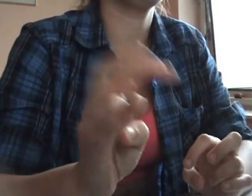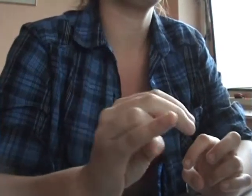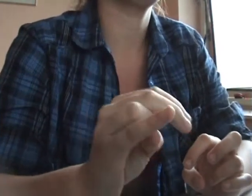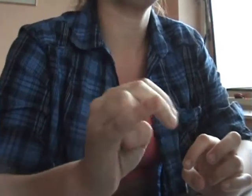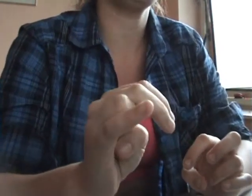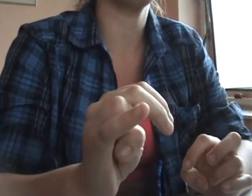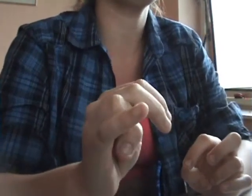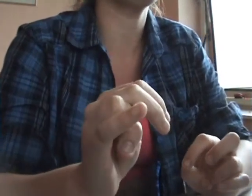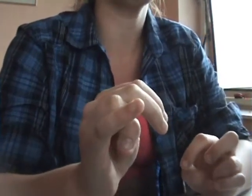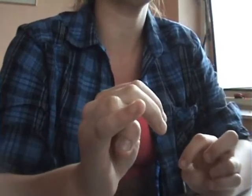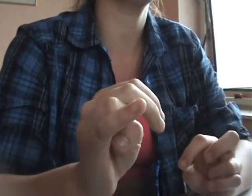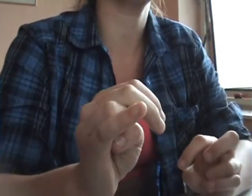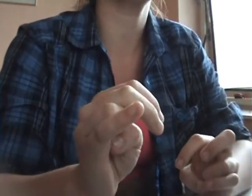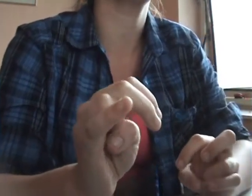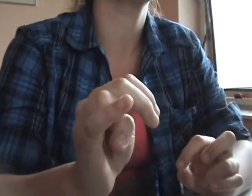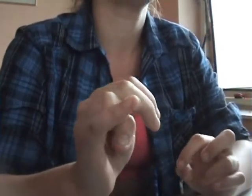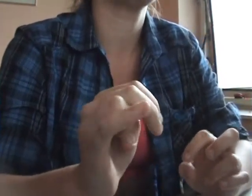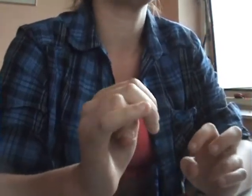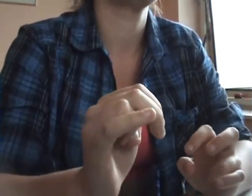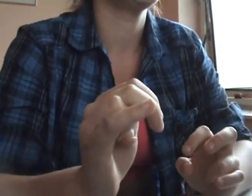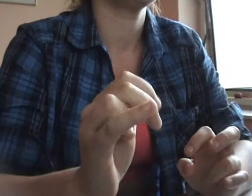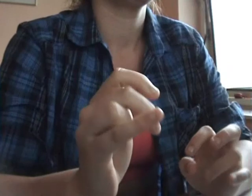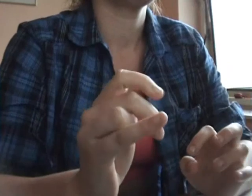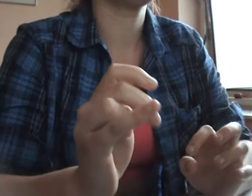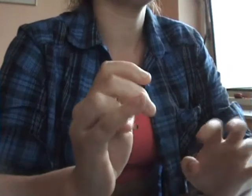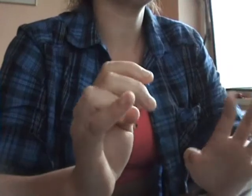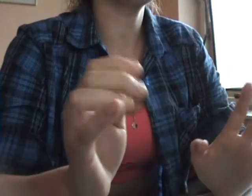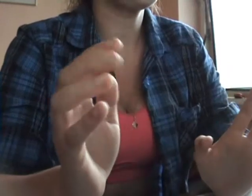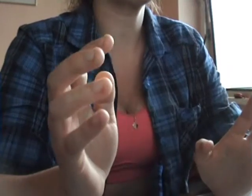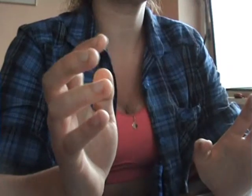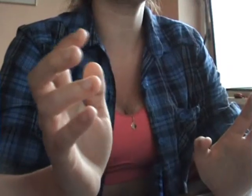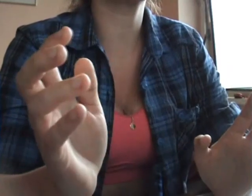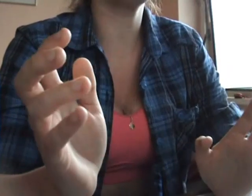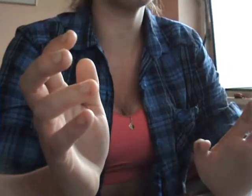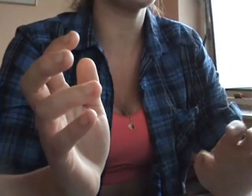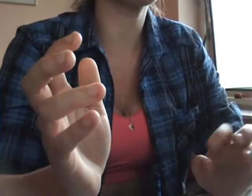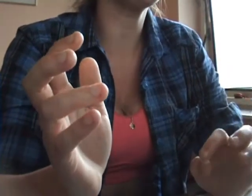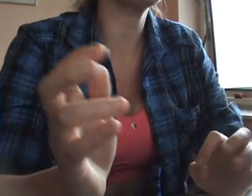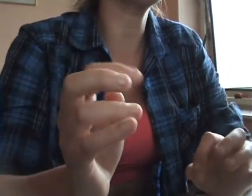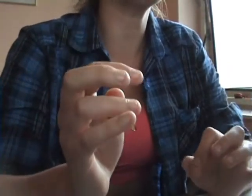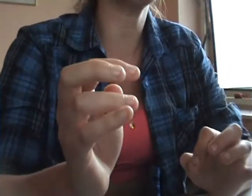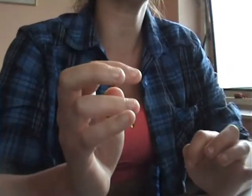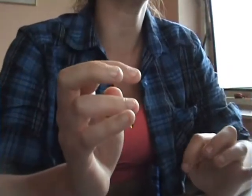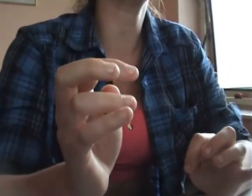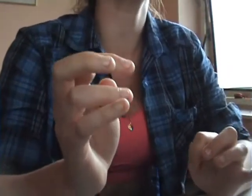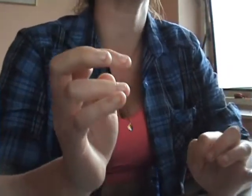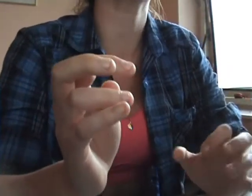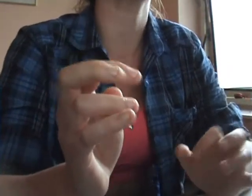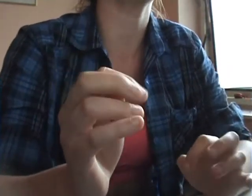neviem V tom válku čo má kolíše